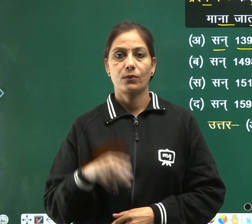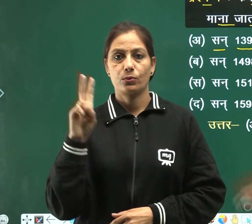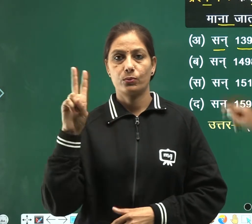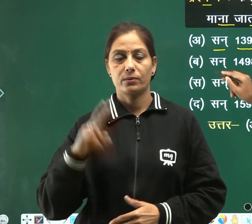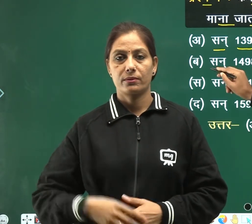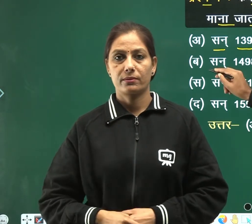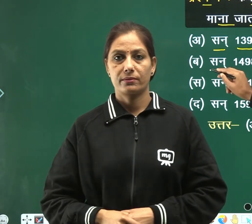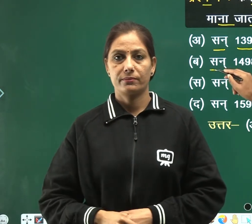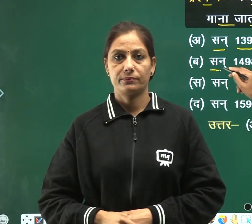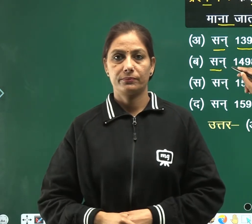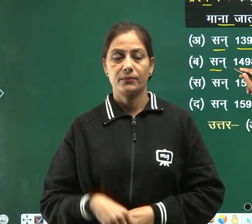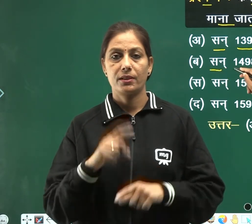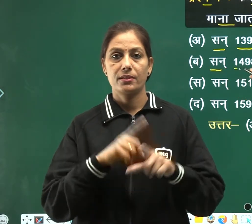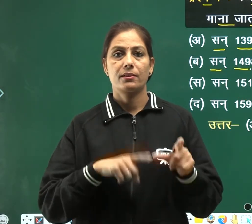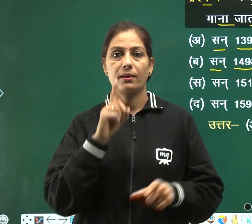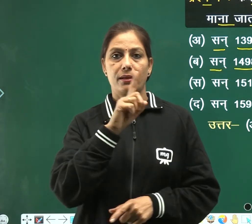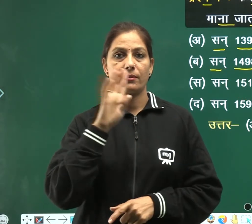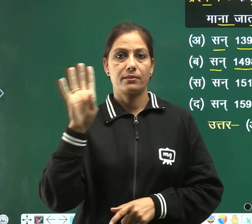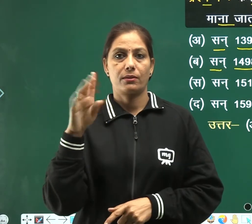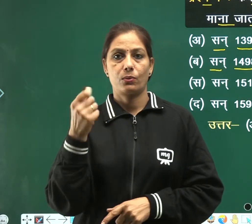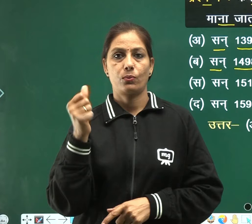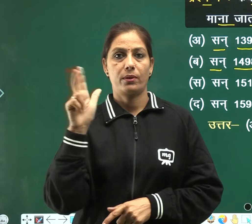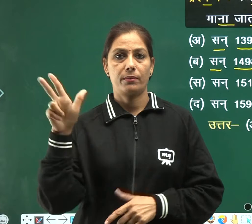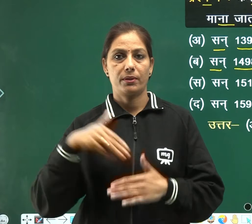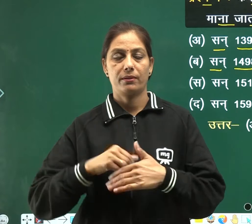दूसरा, सन 1498 में।